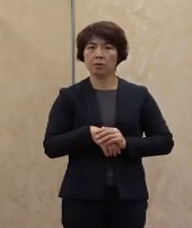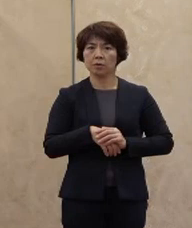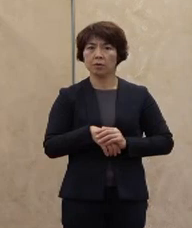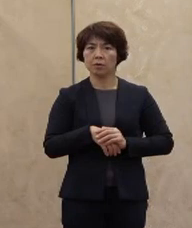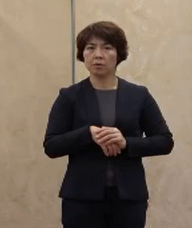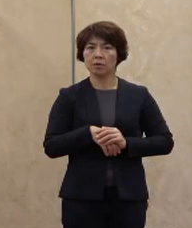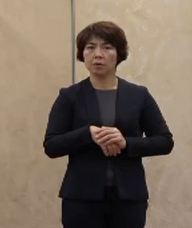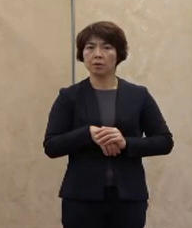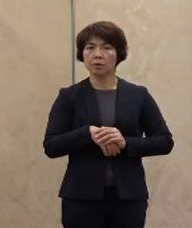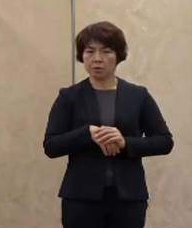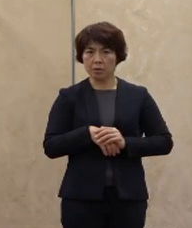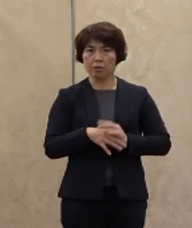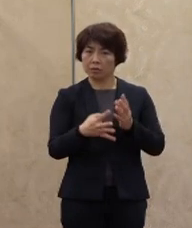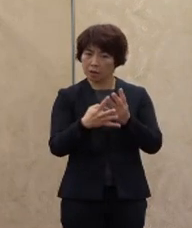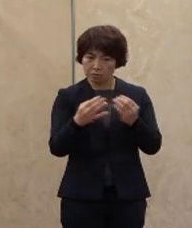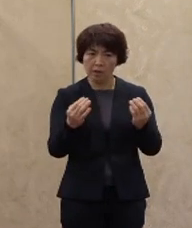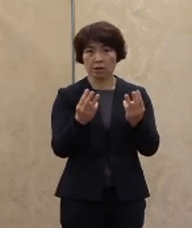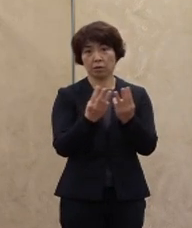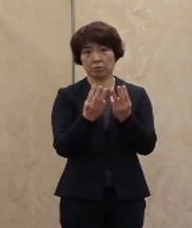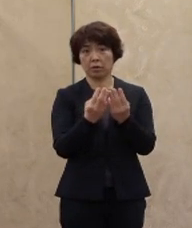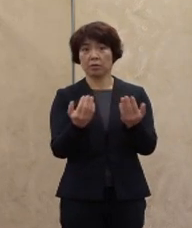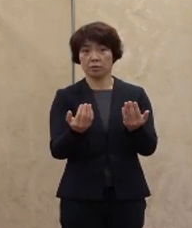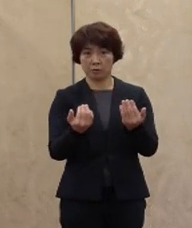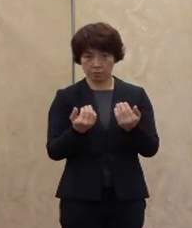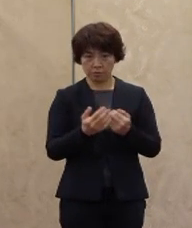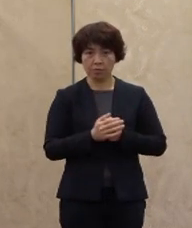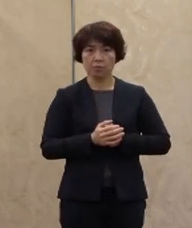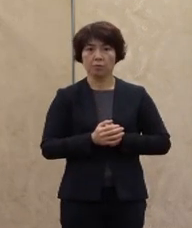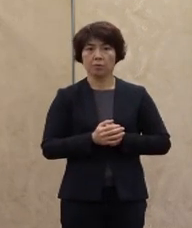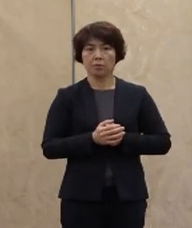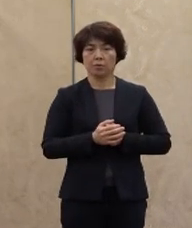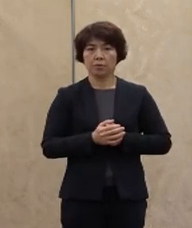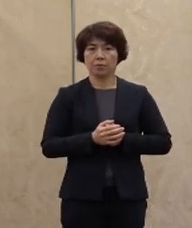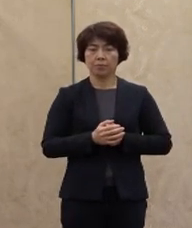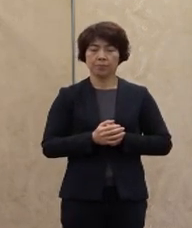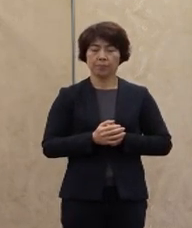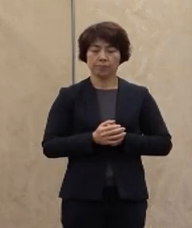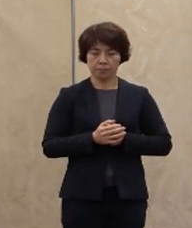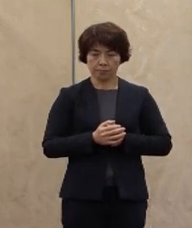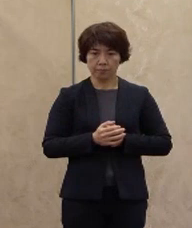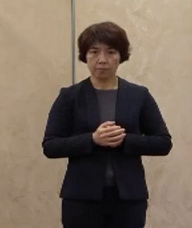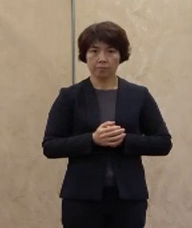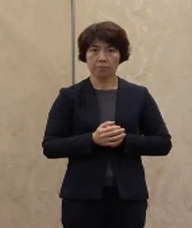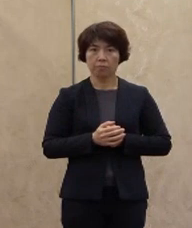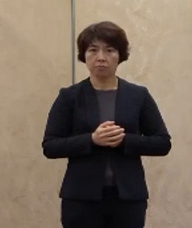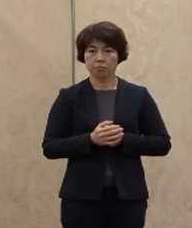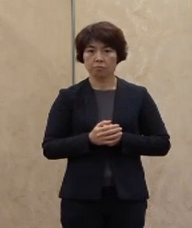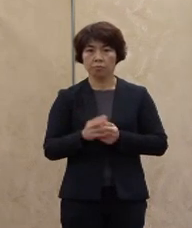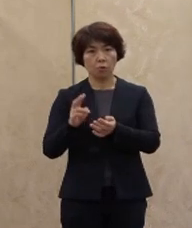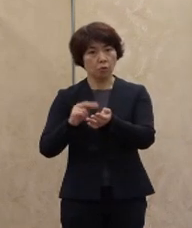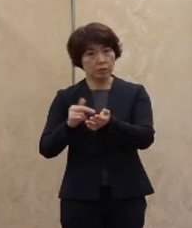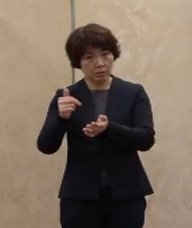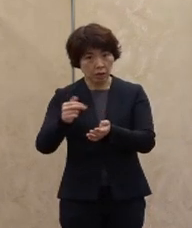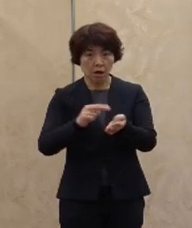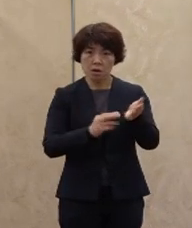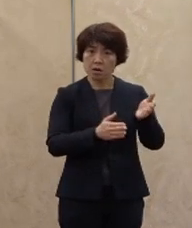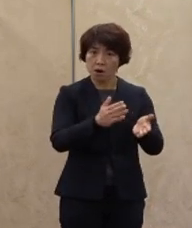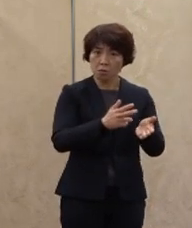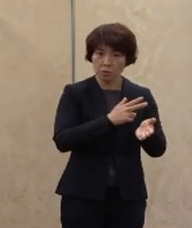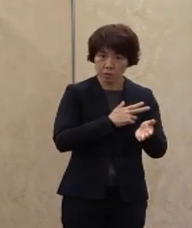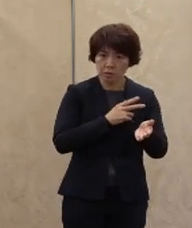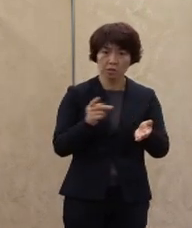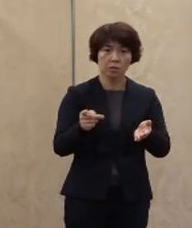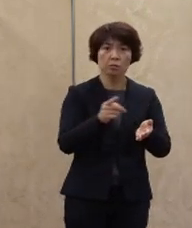その数が必要になるという、そしてそれぞれのお医者さん、看護師さんのやっぱり家